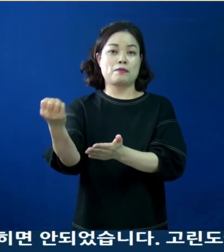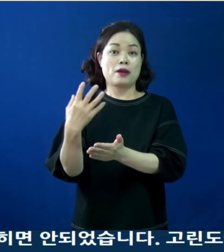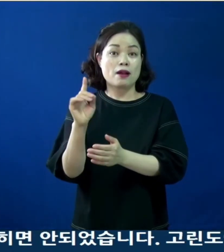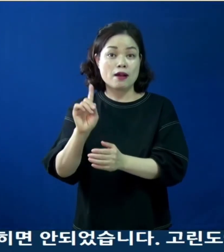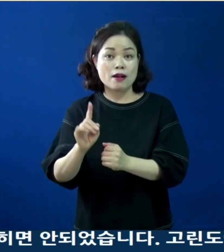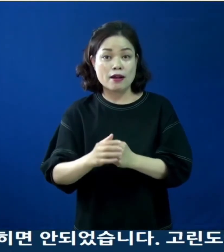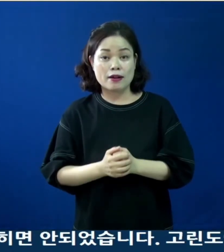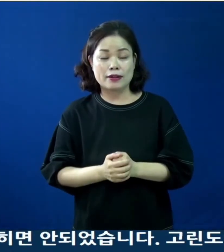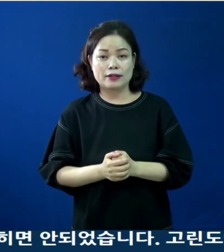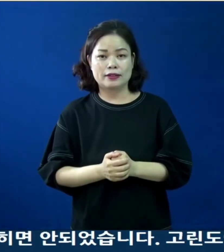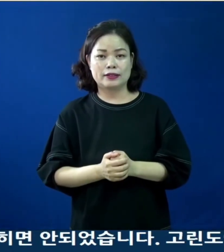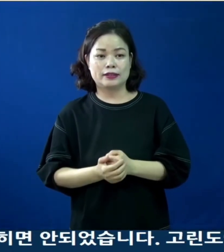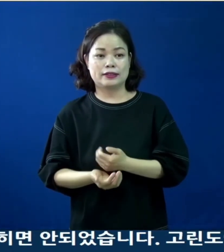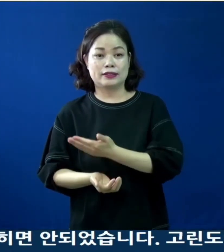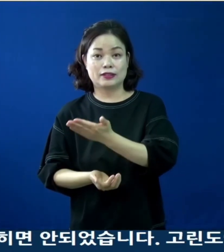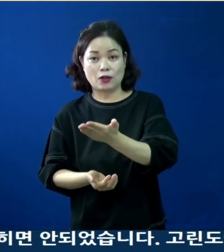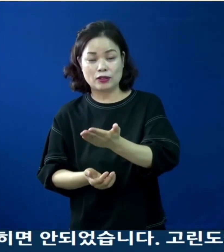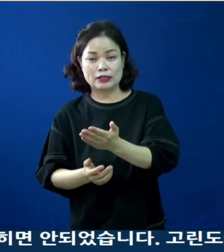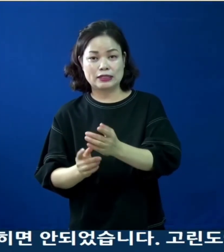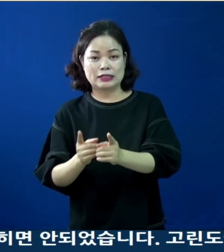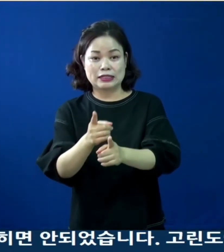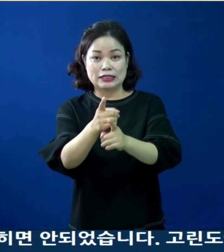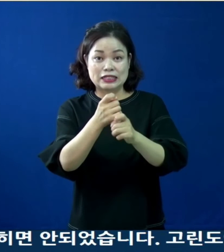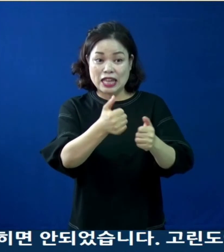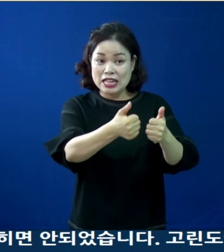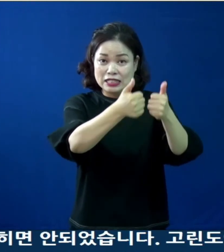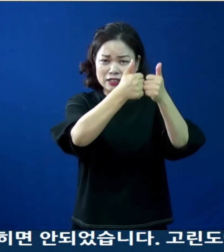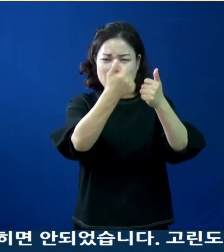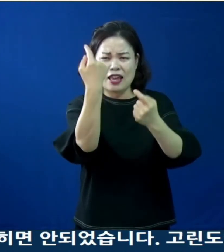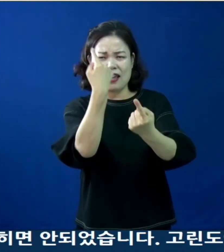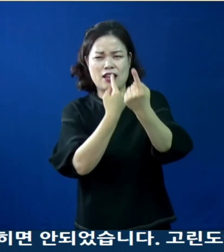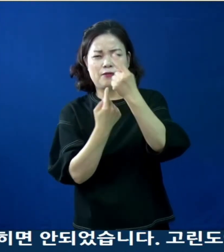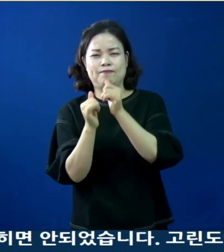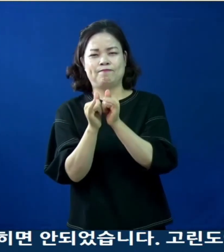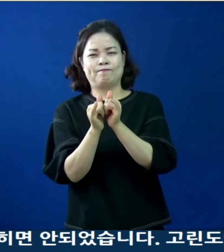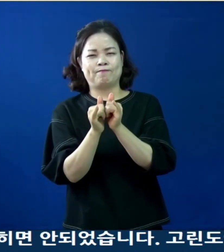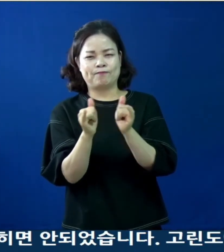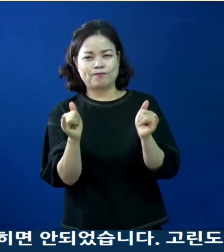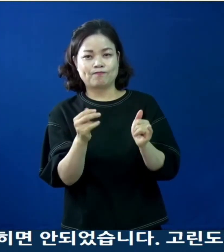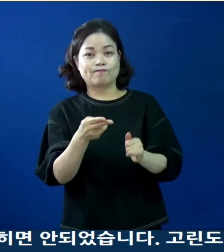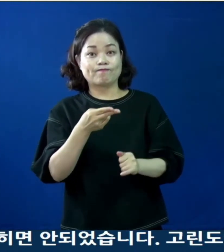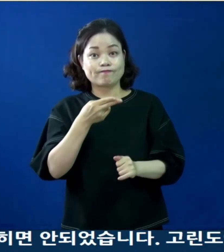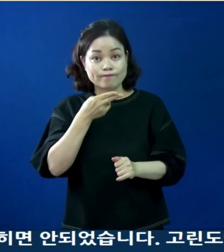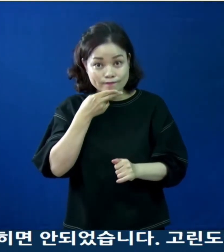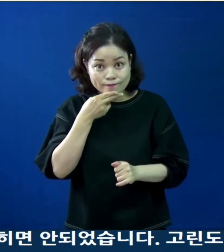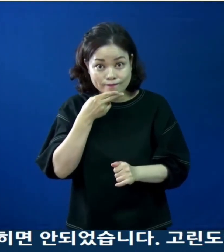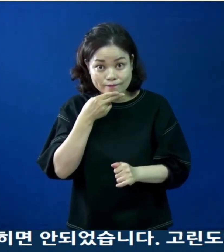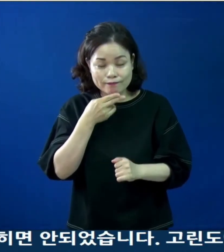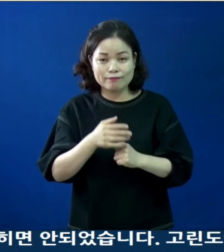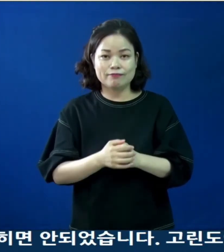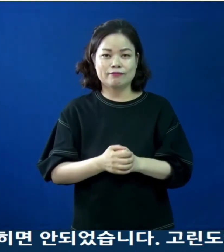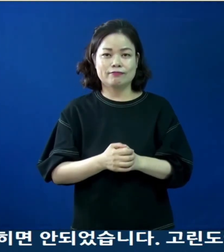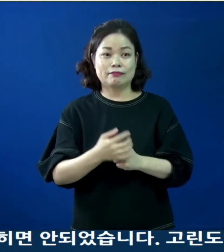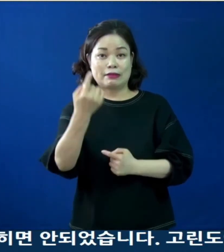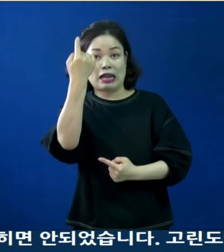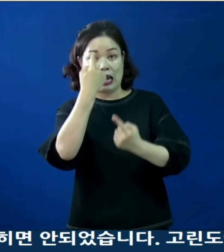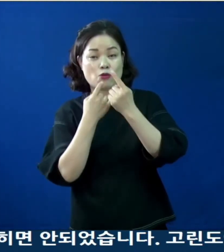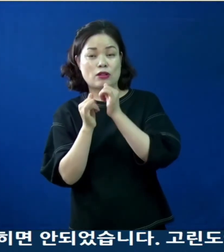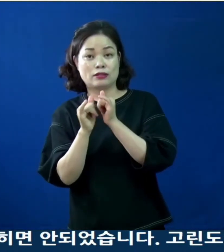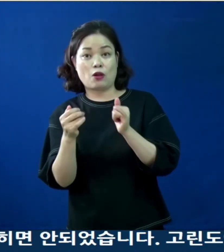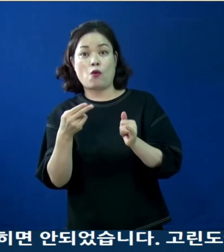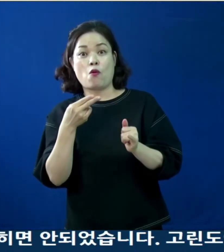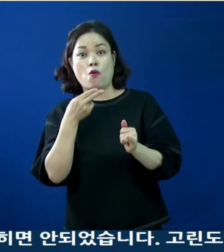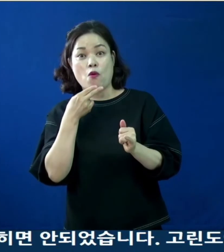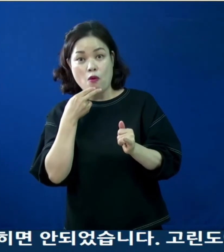말씀하시냐면 너를 대적하여 해롭게 할 자가 없을 것이다. 해롭게 할 자가 없을